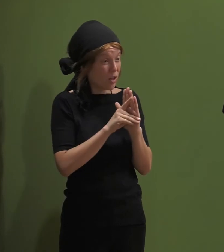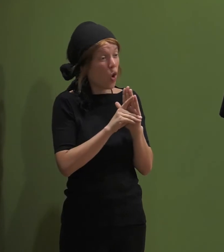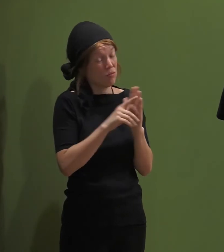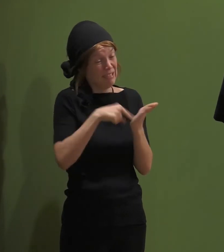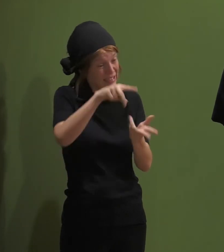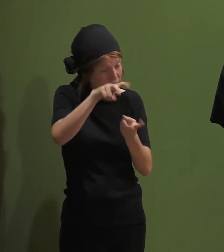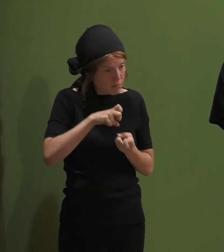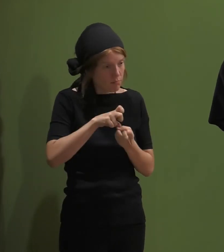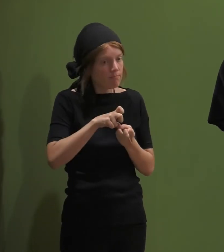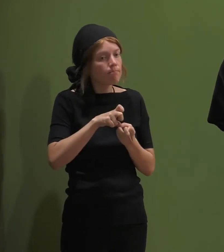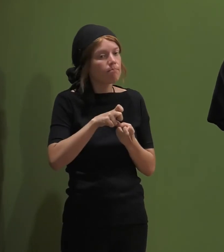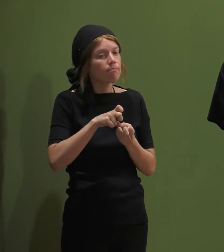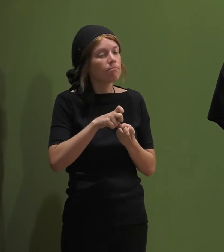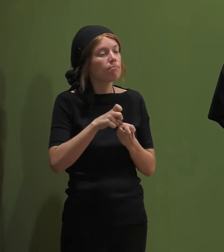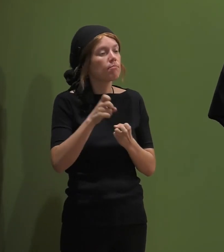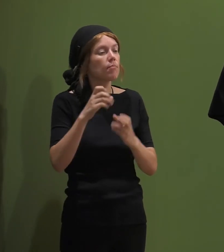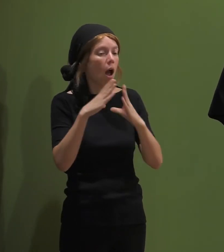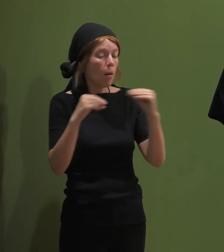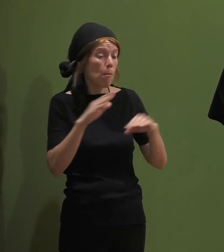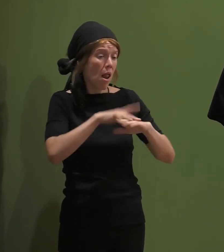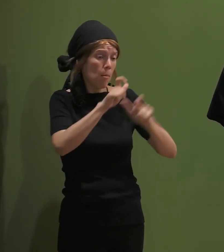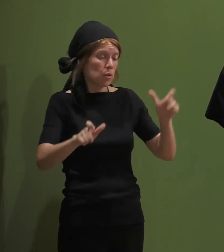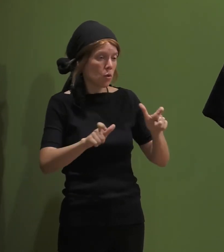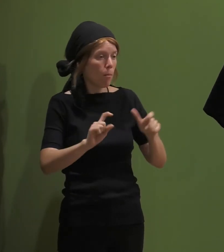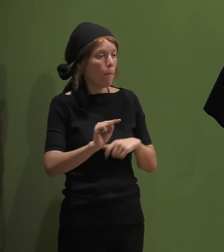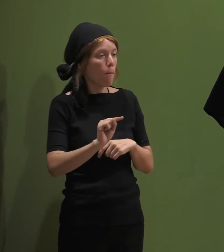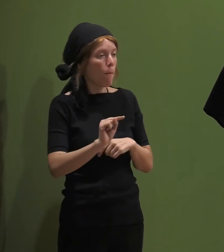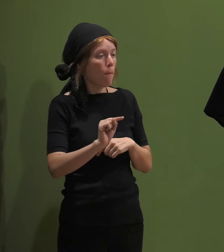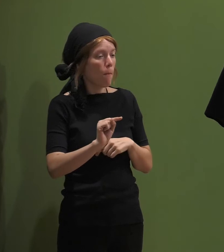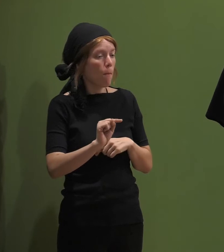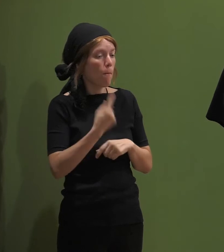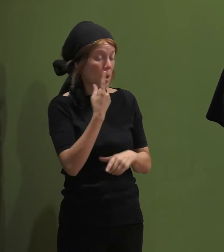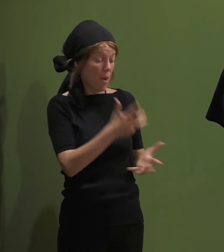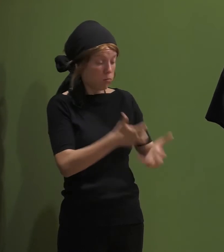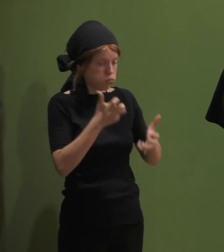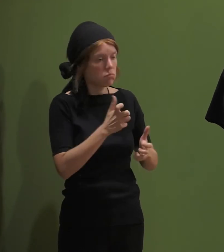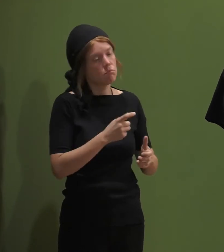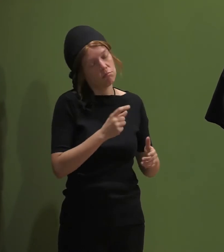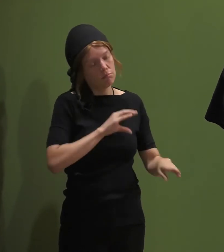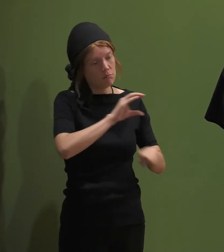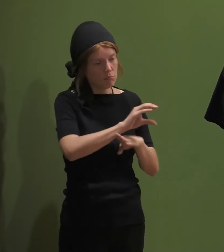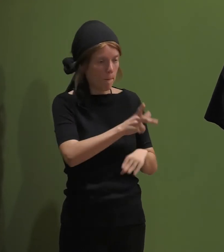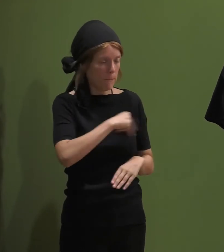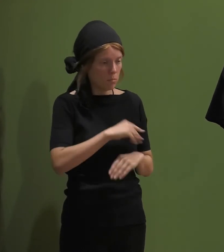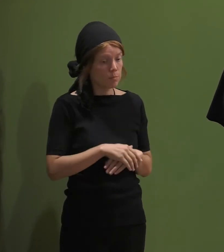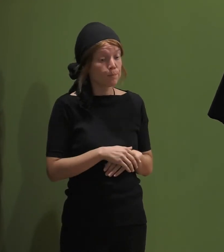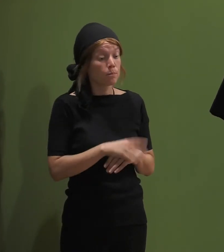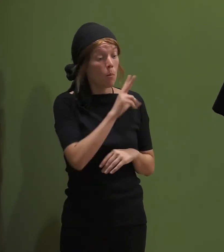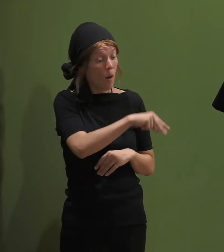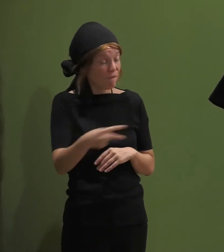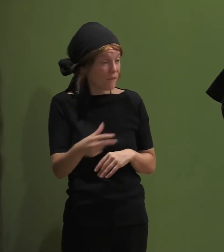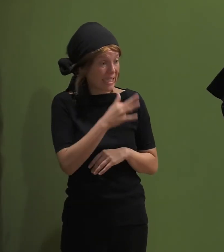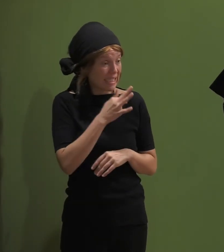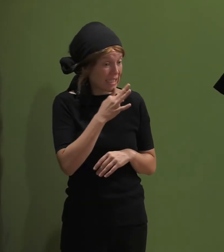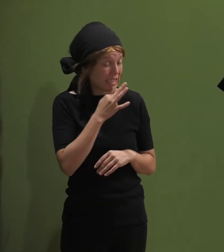de bonificación de tasas académicas para aquellos alumnos que aprueban en primera matrícula. Los efectos de esta medida, aunque todavía no